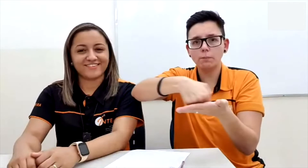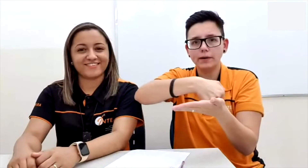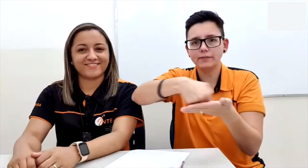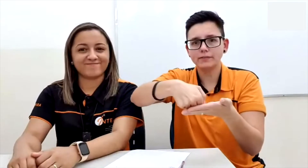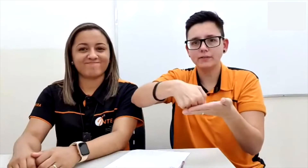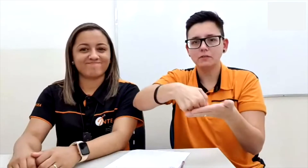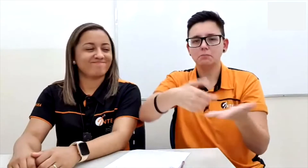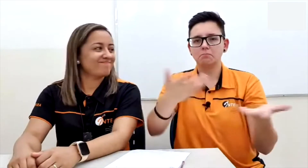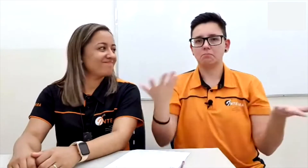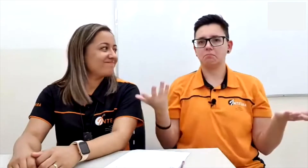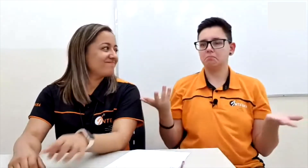roupa.